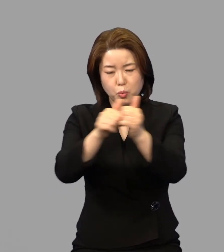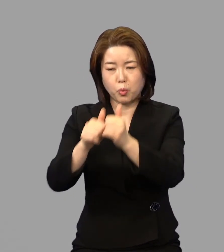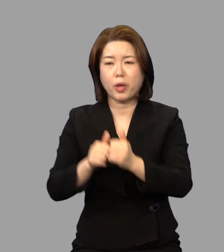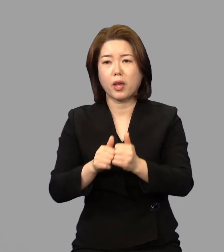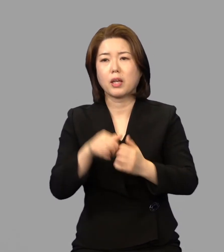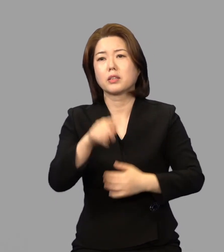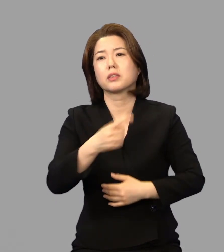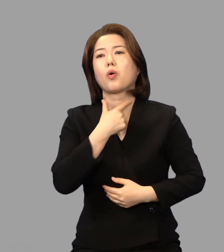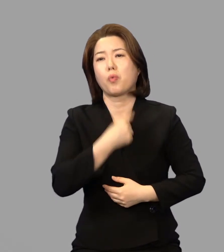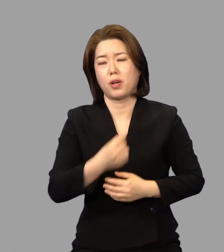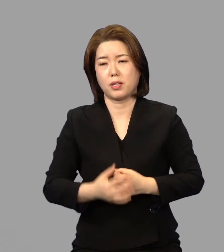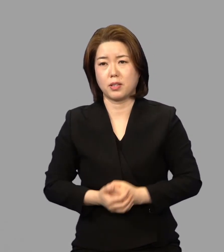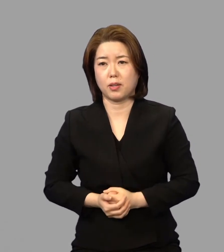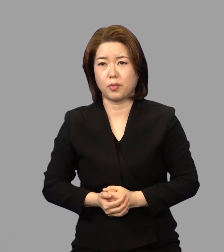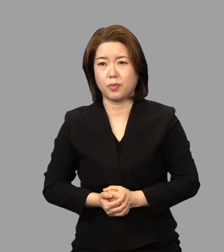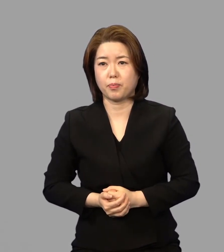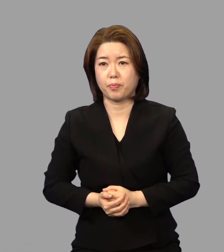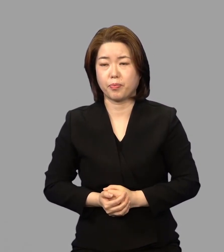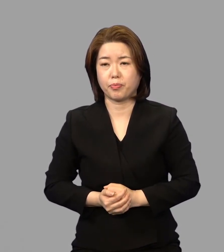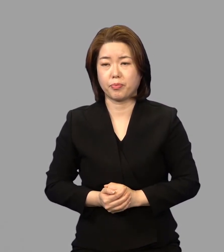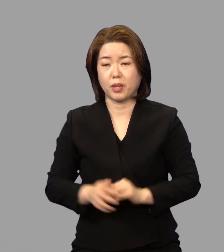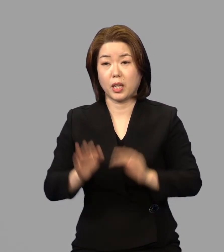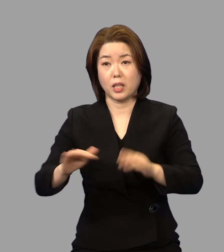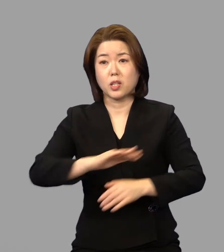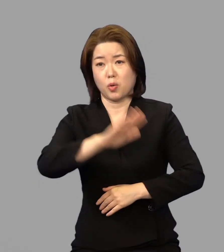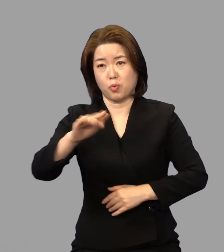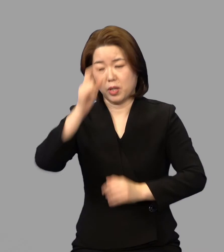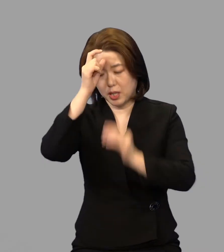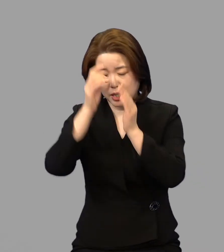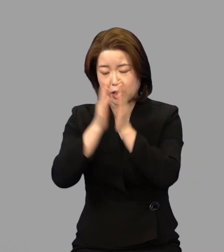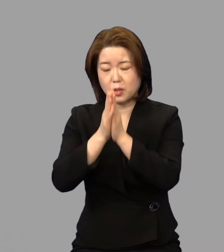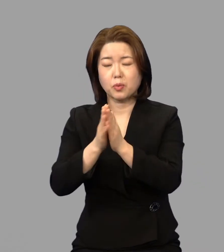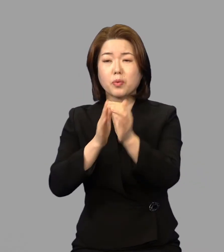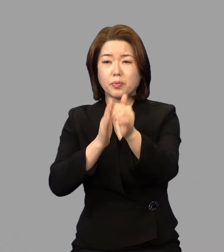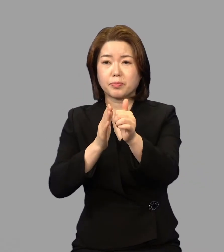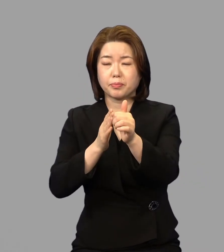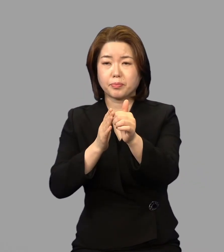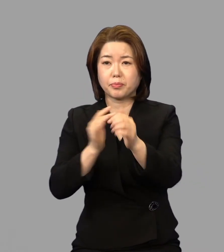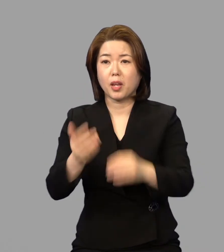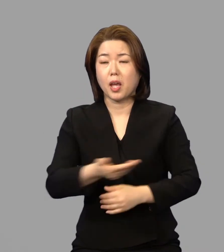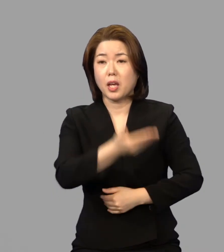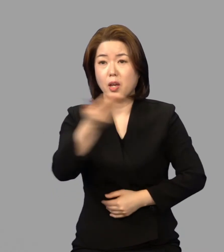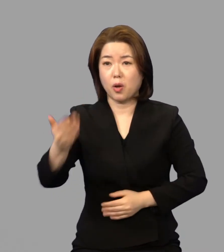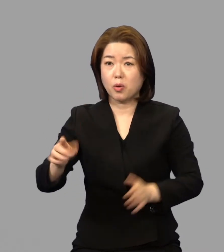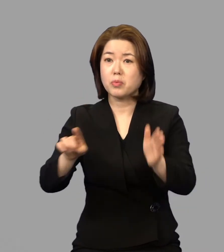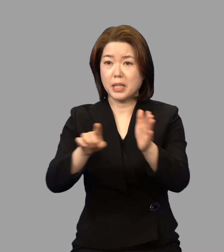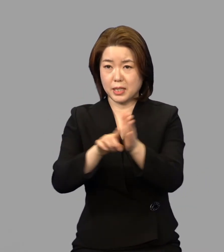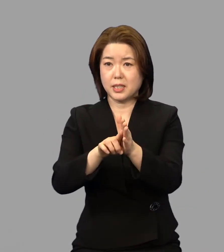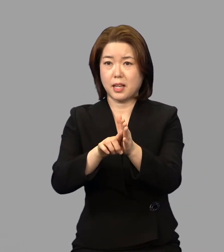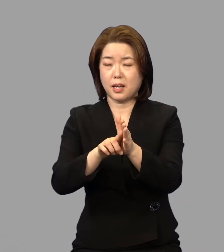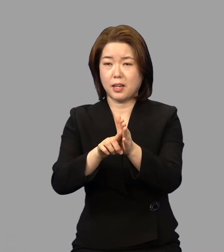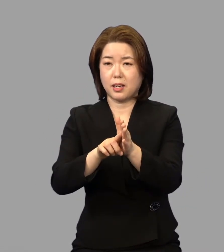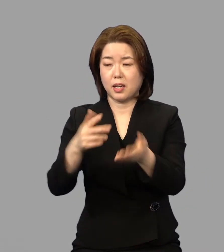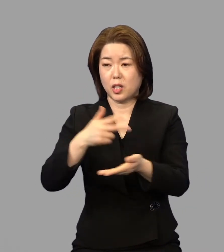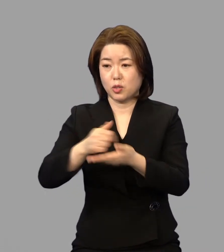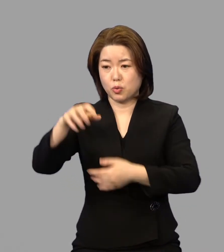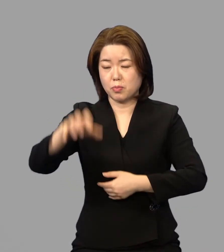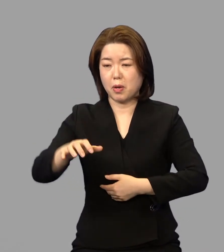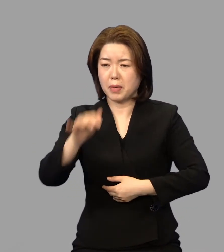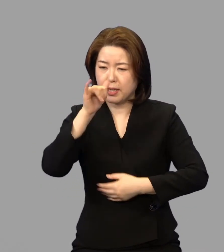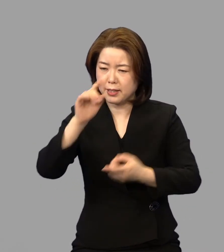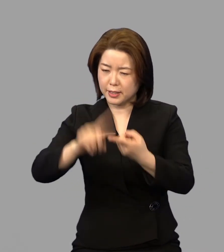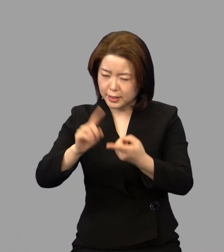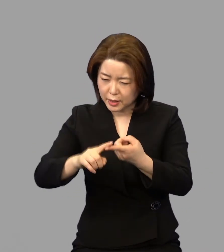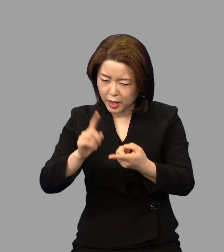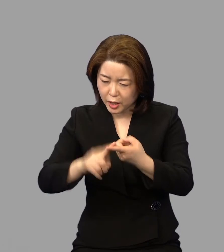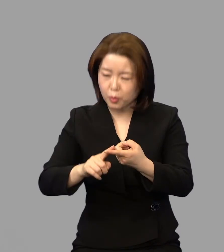거예요. 이제 우리 기도합시다. 여러분의 신앙을 주님 앞에 있는 그대로 빛